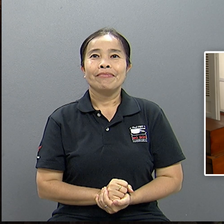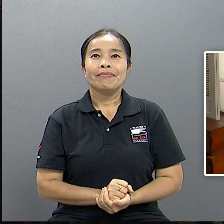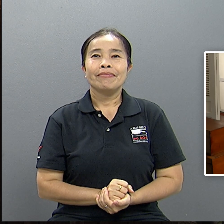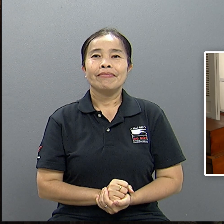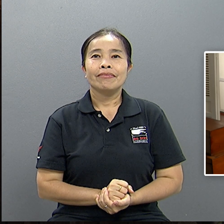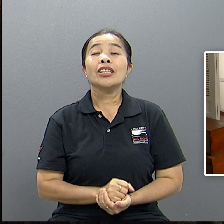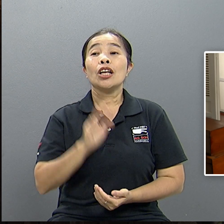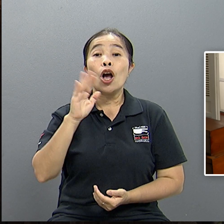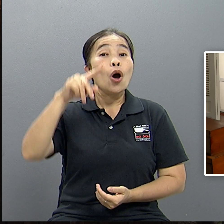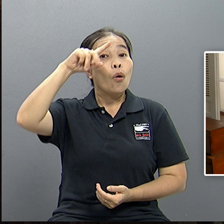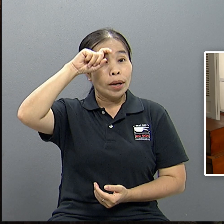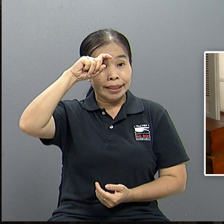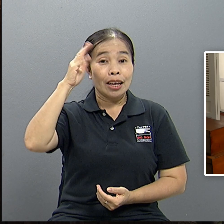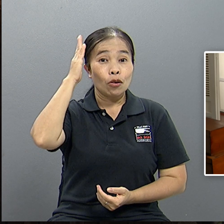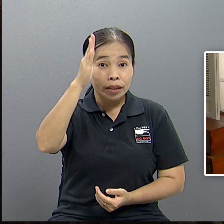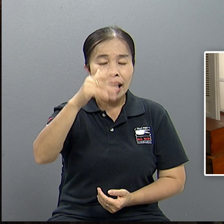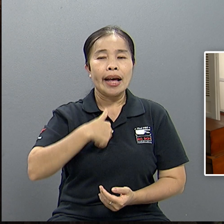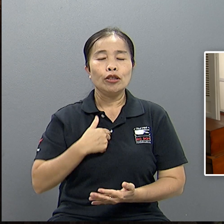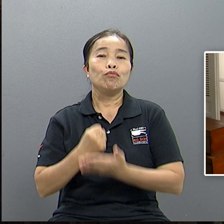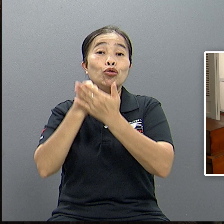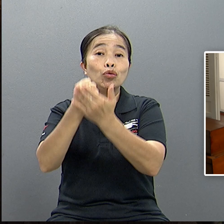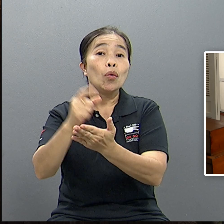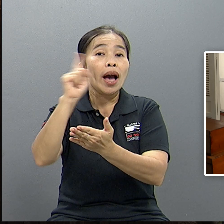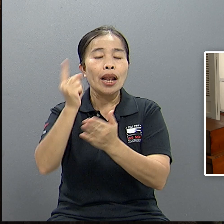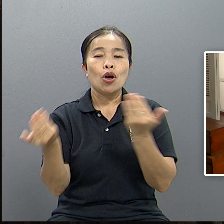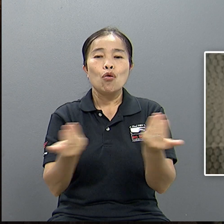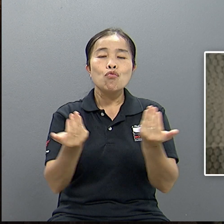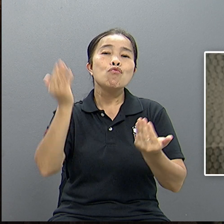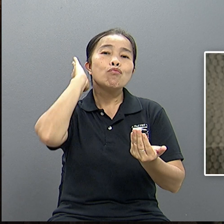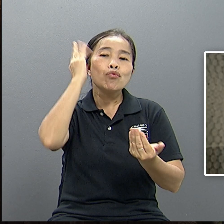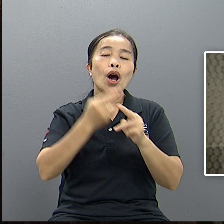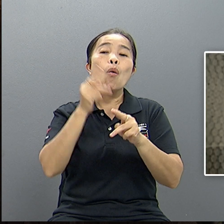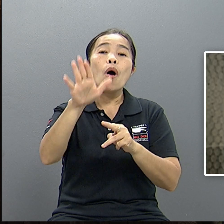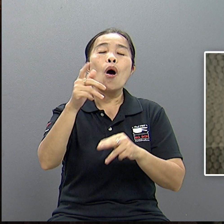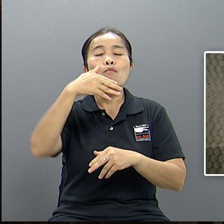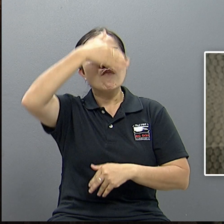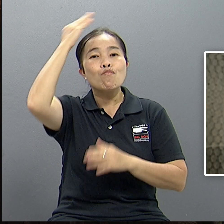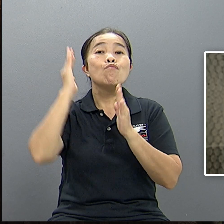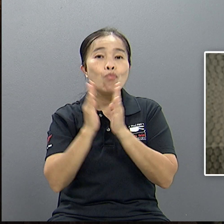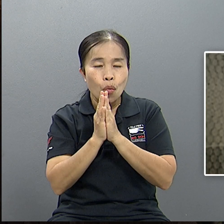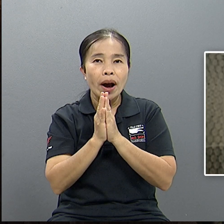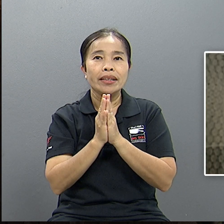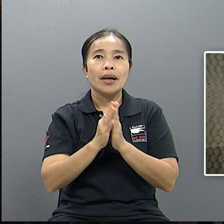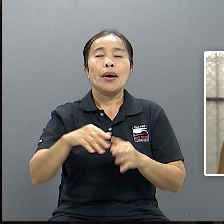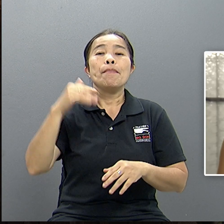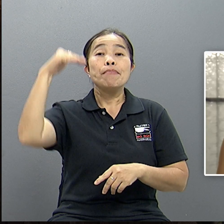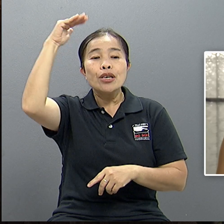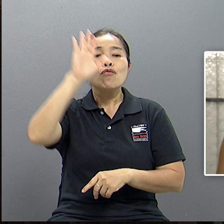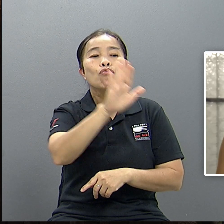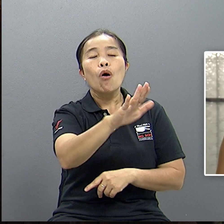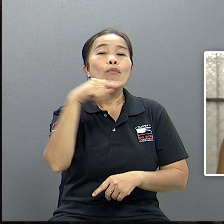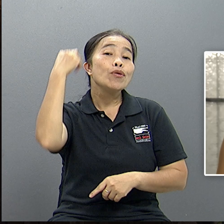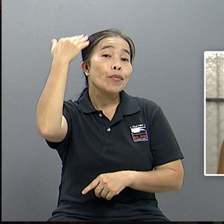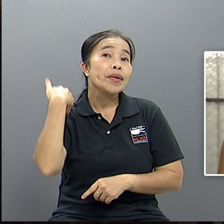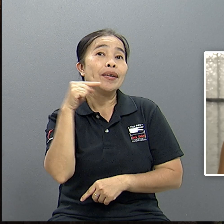วันเสาร์หน้าฉันจะไปช่วยงานบวชลูกชายคุณหญิงเนียมพ่อเลิศพี่ชายแม่ปรางเขา